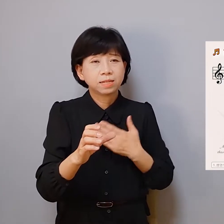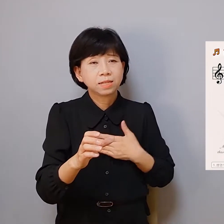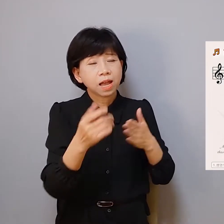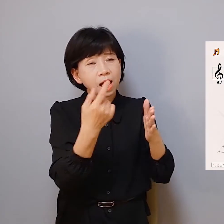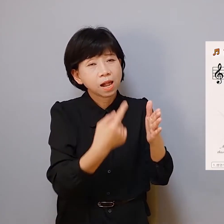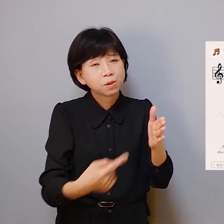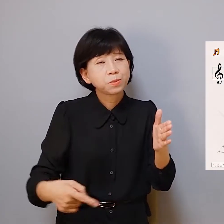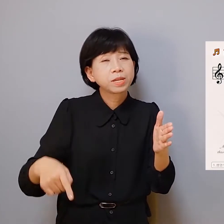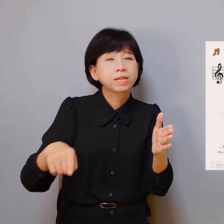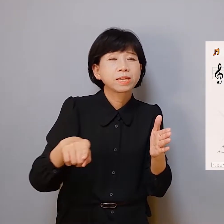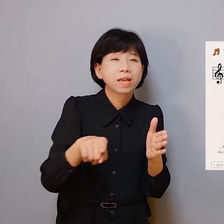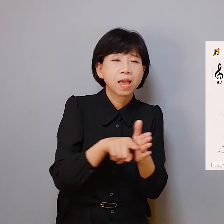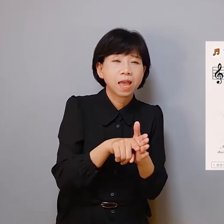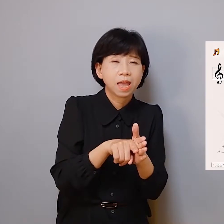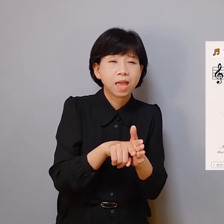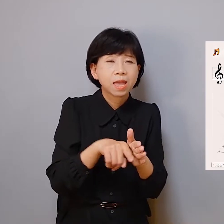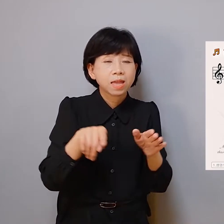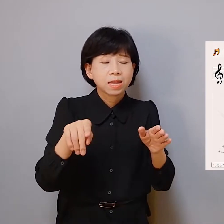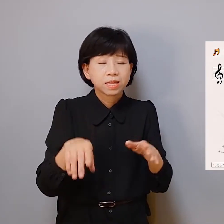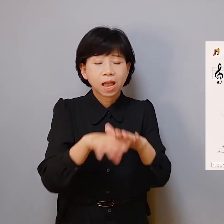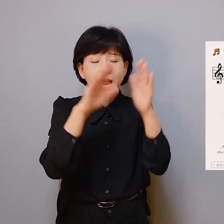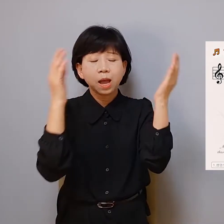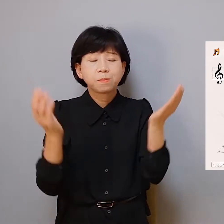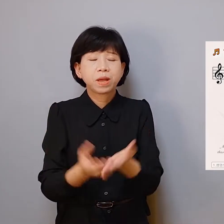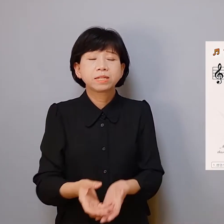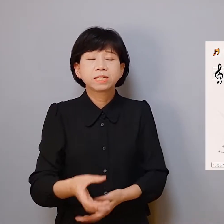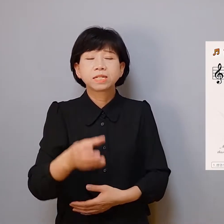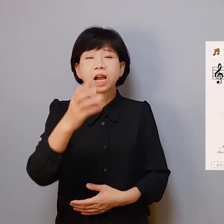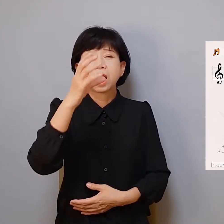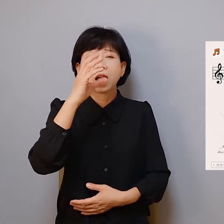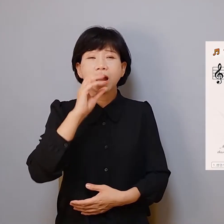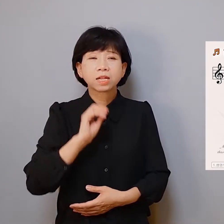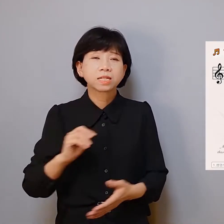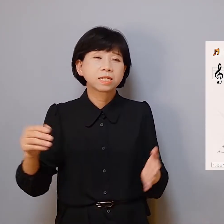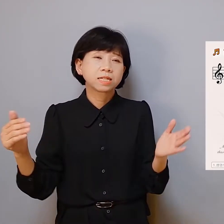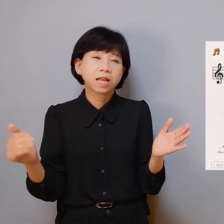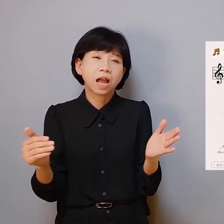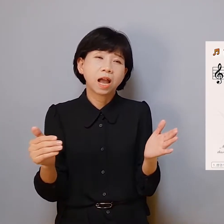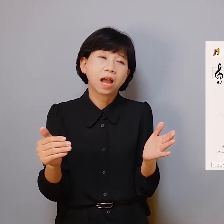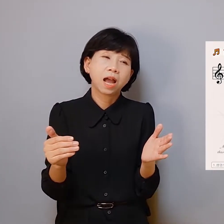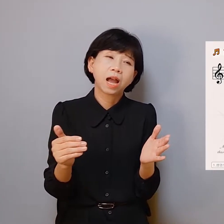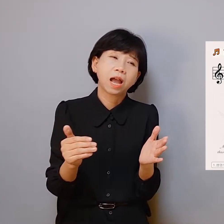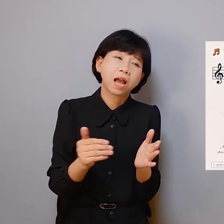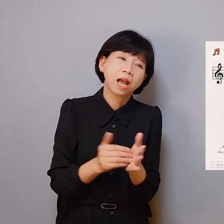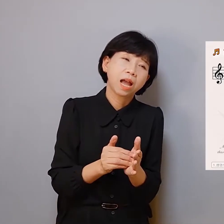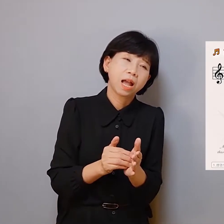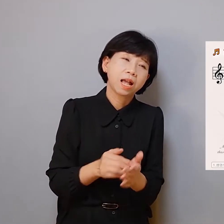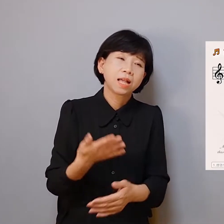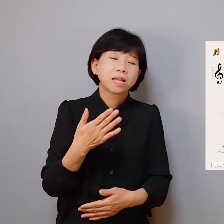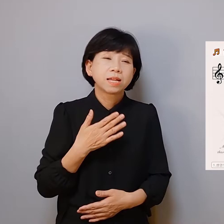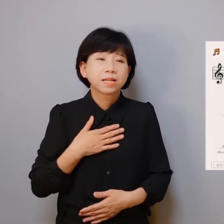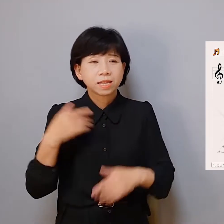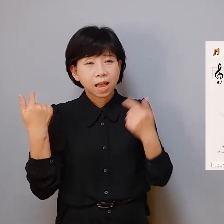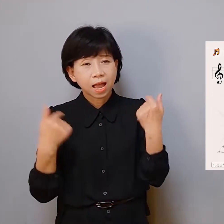고난의 잔을 날 위해 다 마셨나이다.